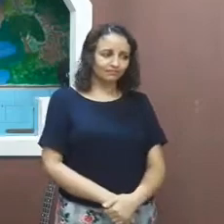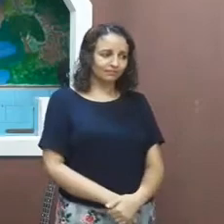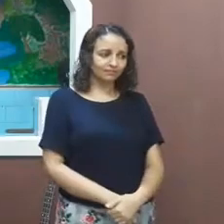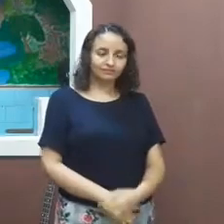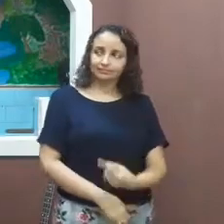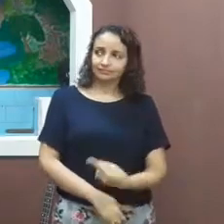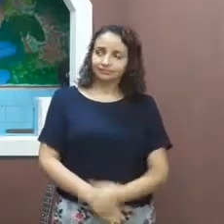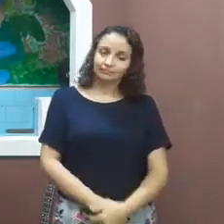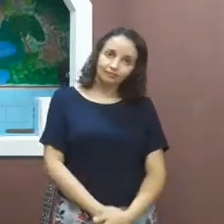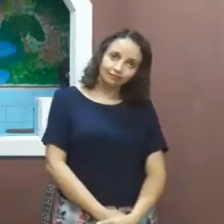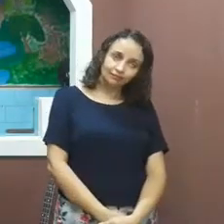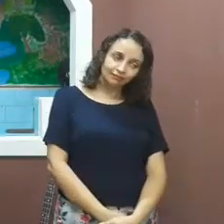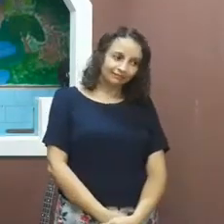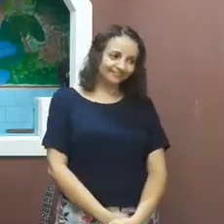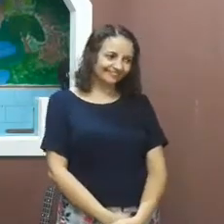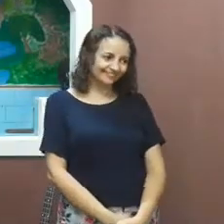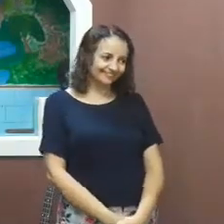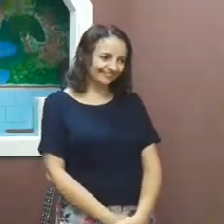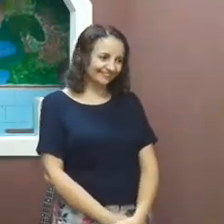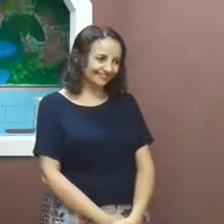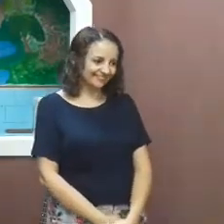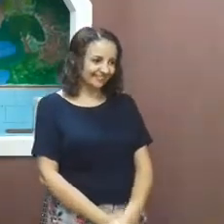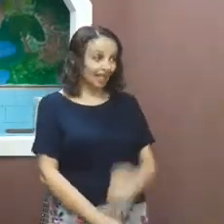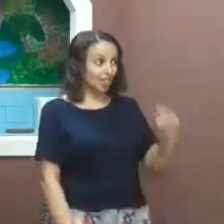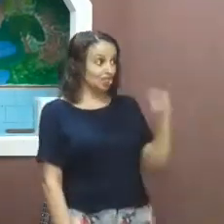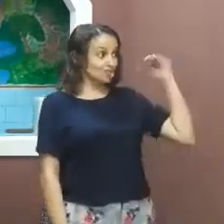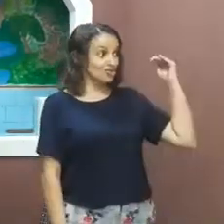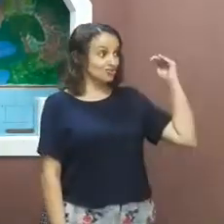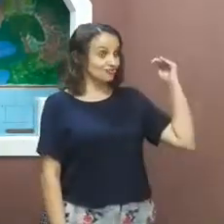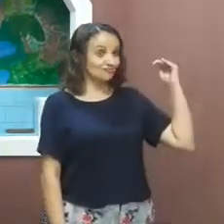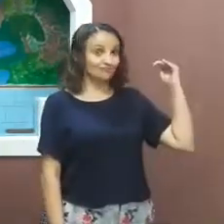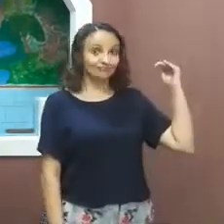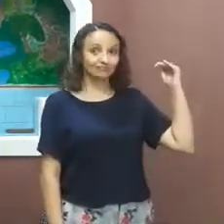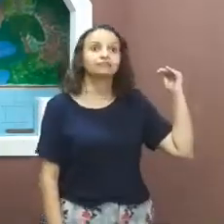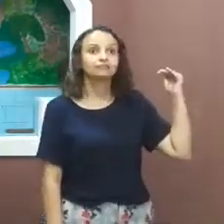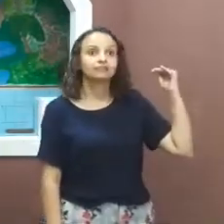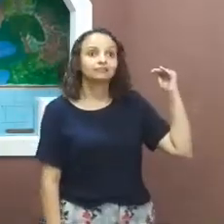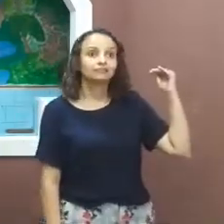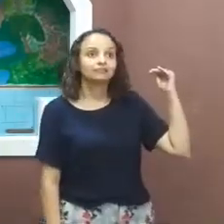Aí depois fica adulto. Não tem que estimular. Aí vai outro remédio para dar choque nele, para ele